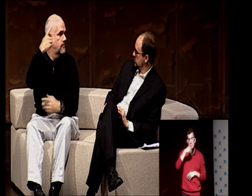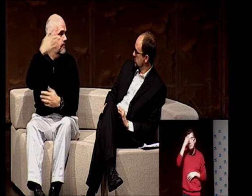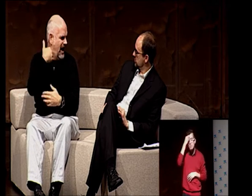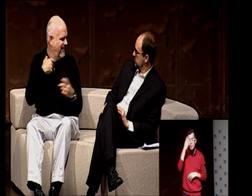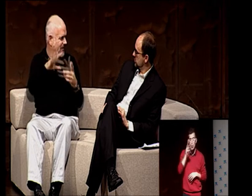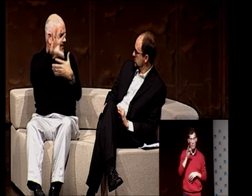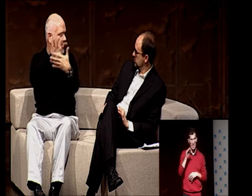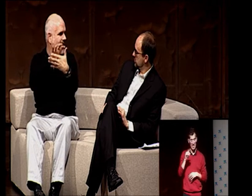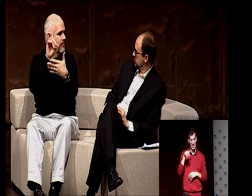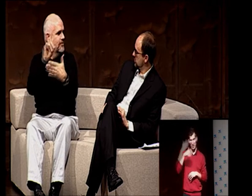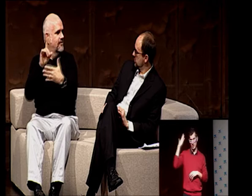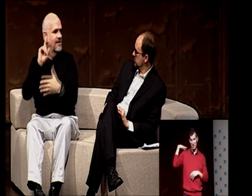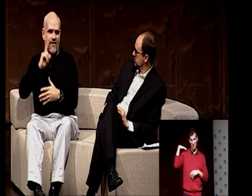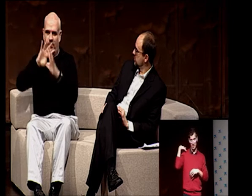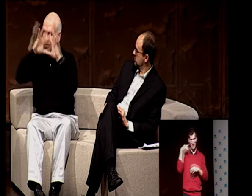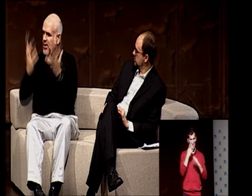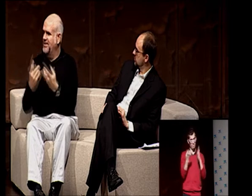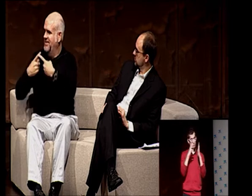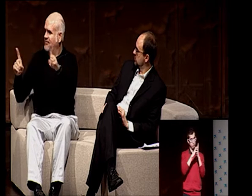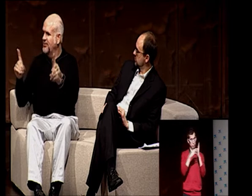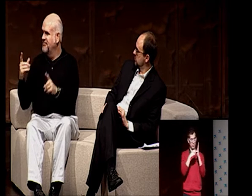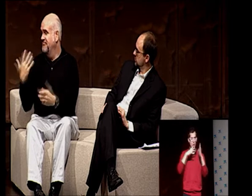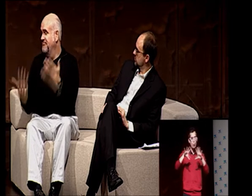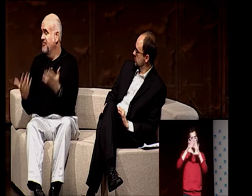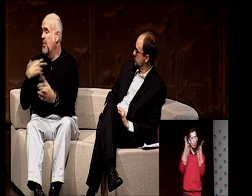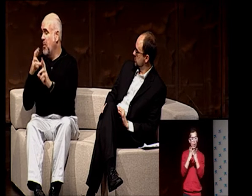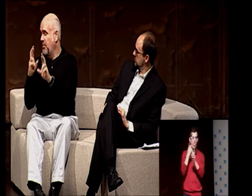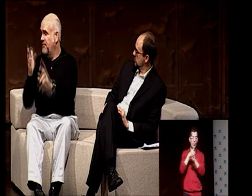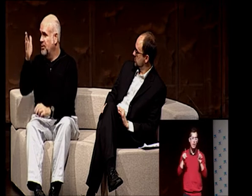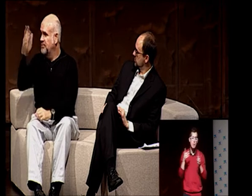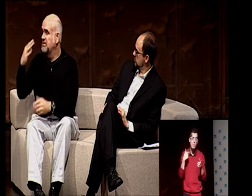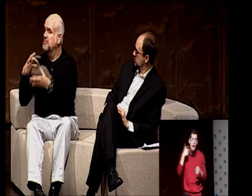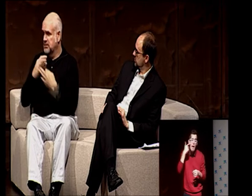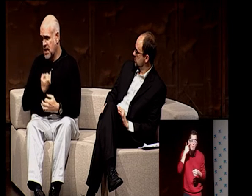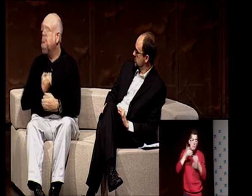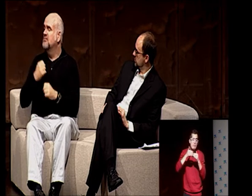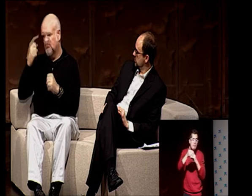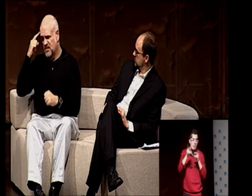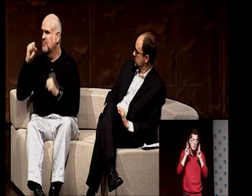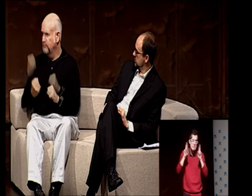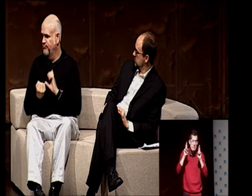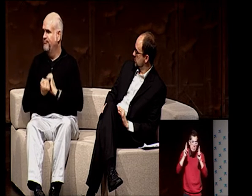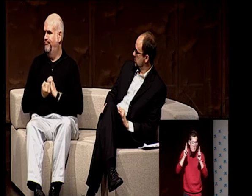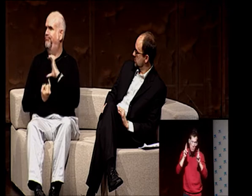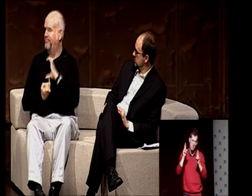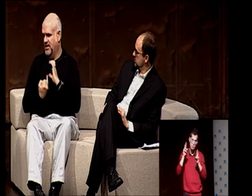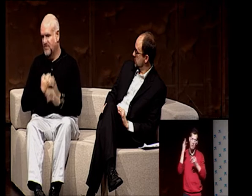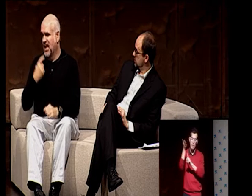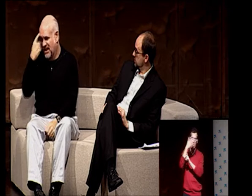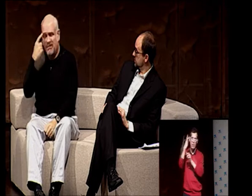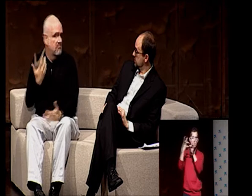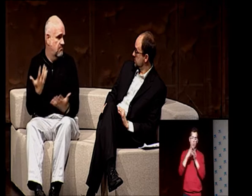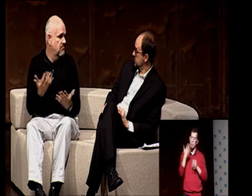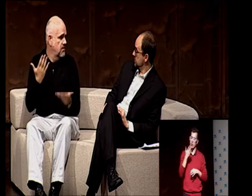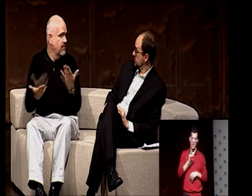en la comunidad sorda la wfd puso el logotipo que es algo mundial y es diferente no sé